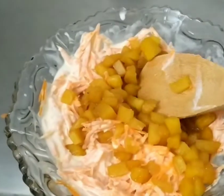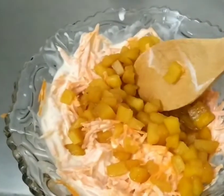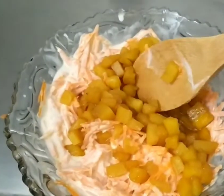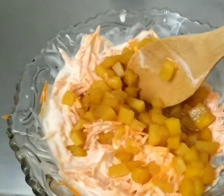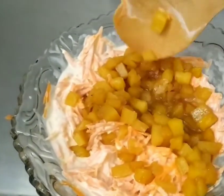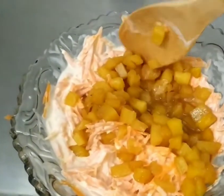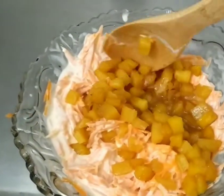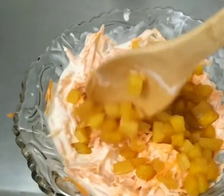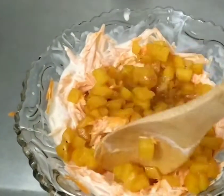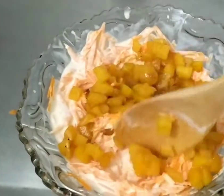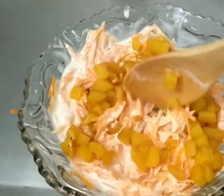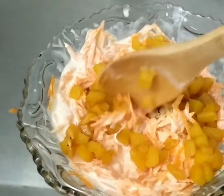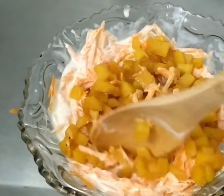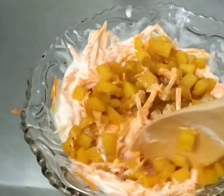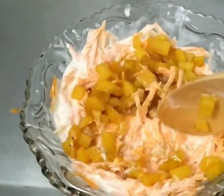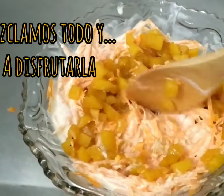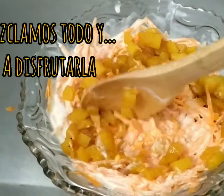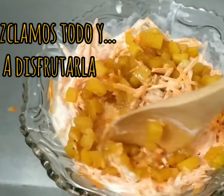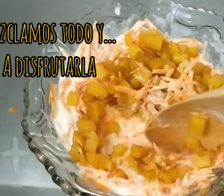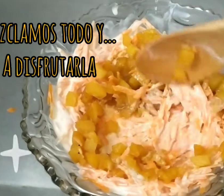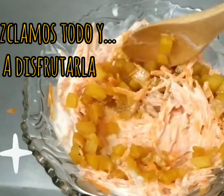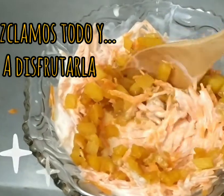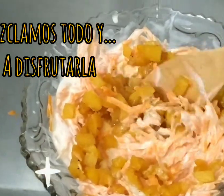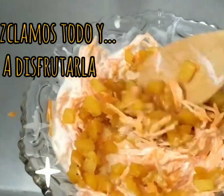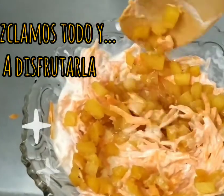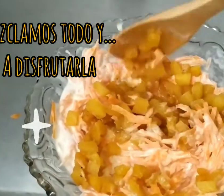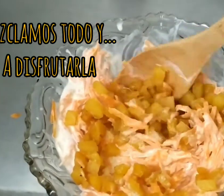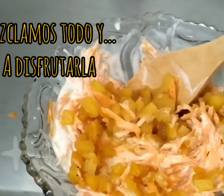¡Mmm! ¡Miren qué guita queda! ¡Yom yom!